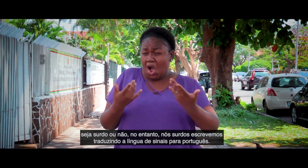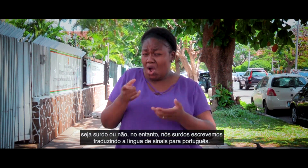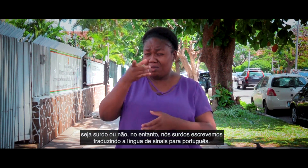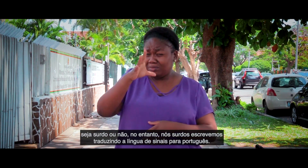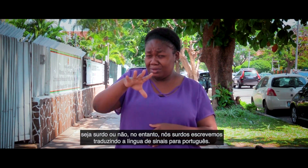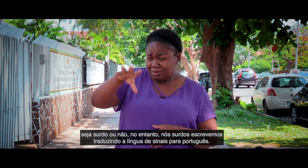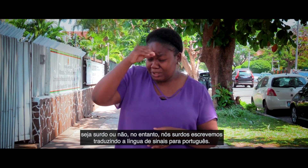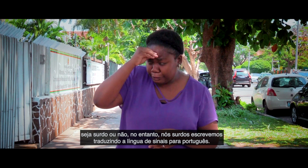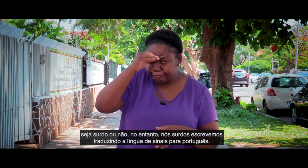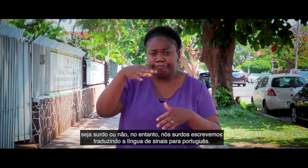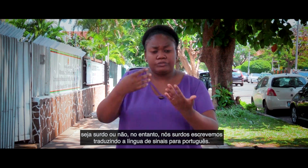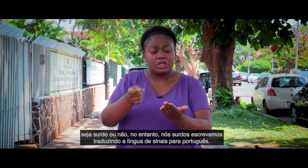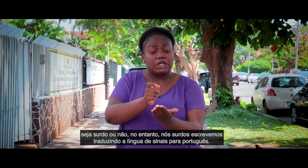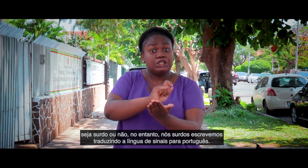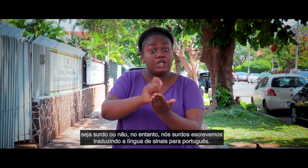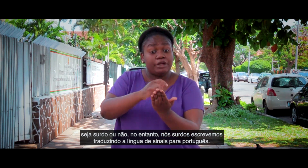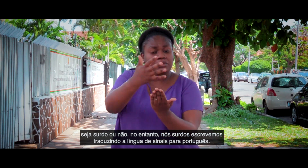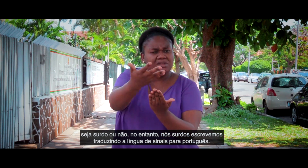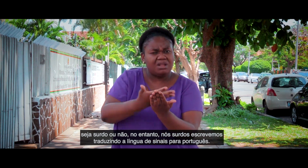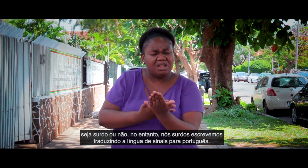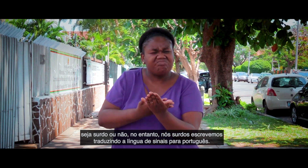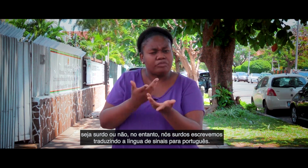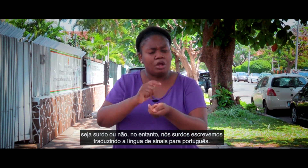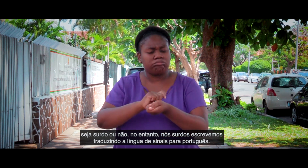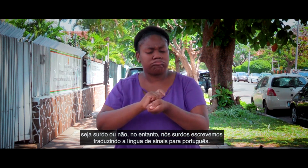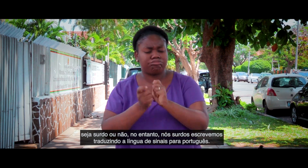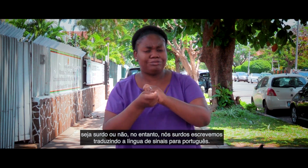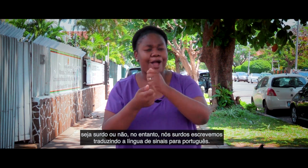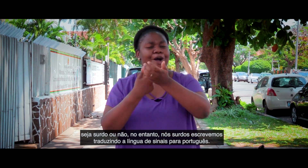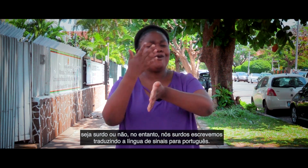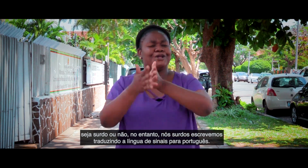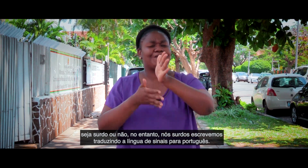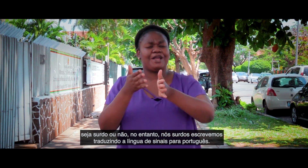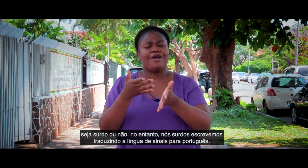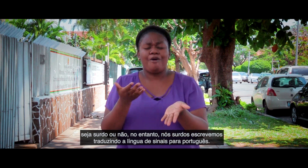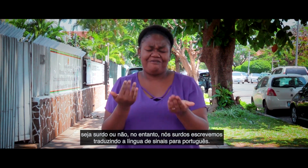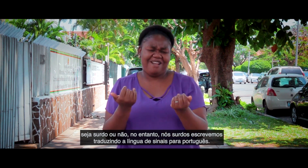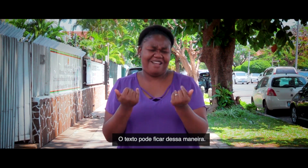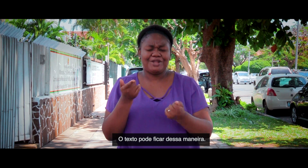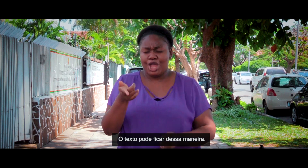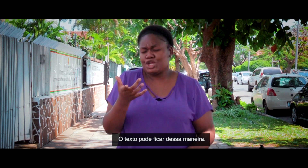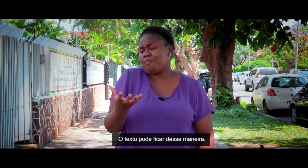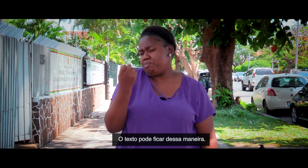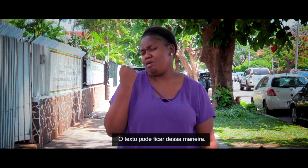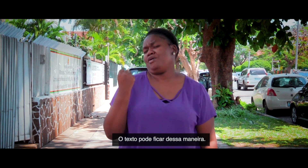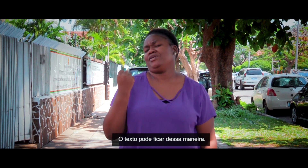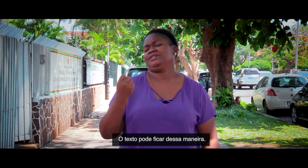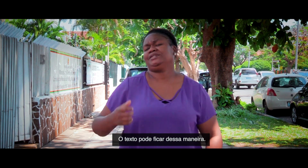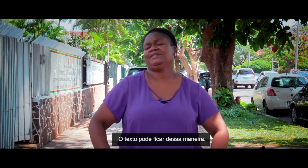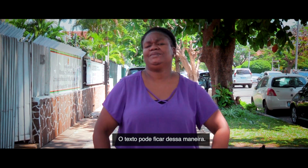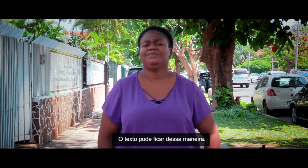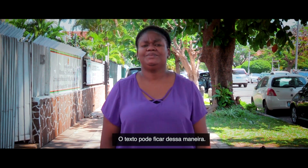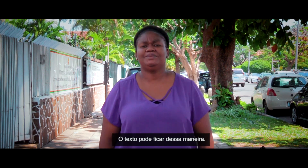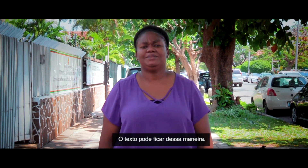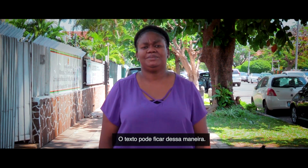entanto, nós surdos escrevemos traduzindo a língua de sinais para português. O texto pode